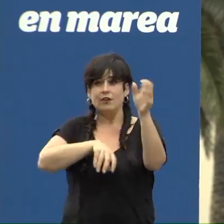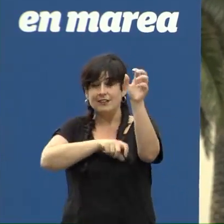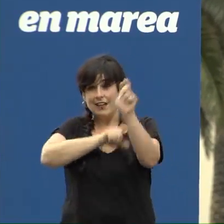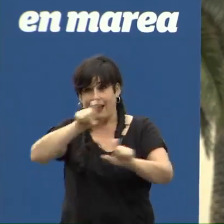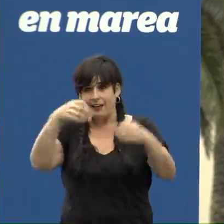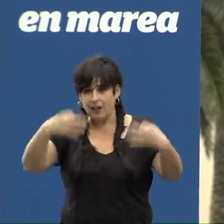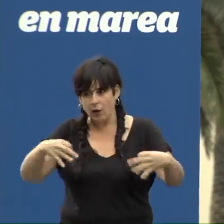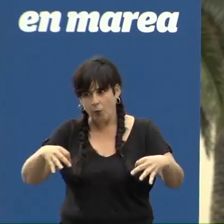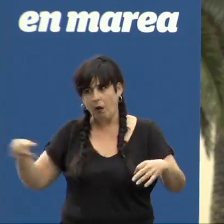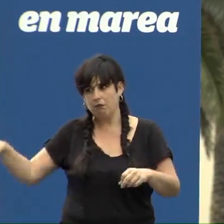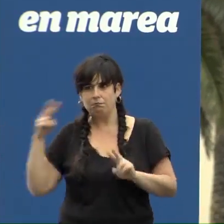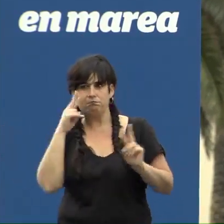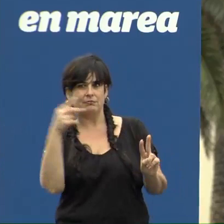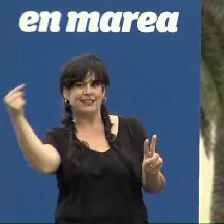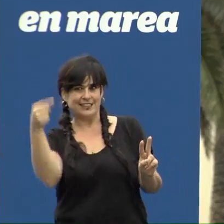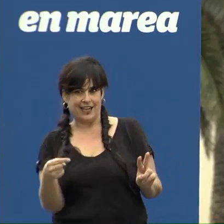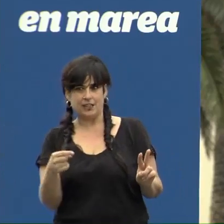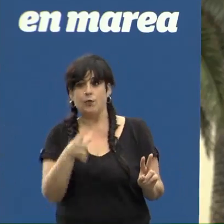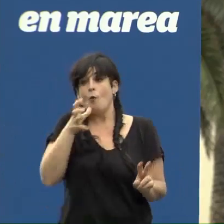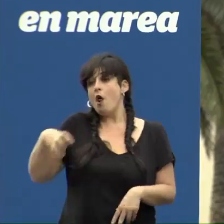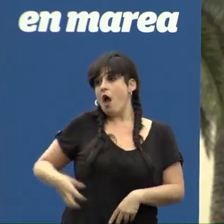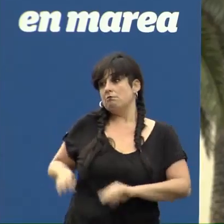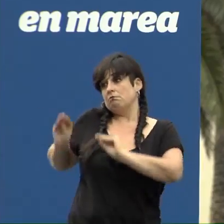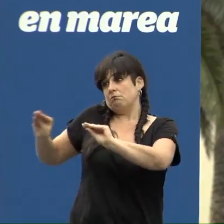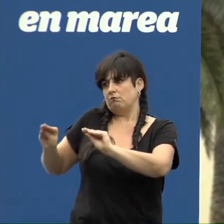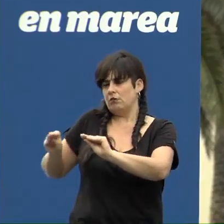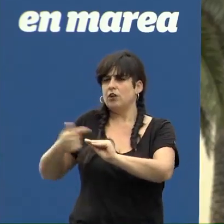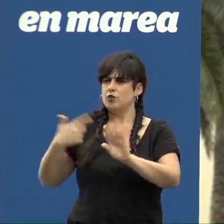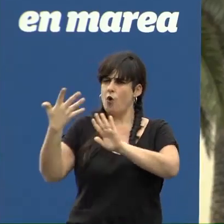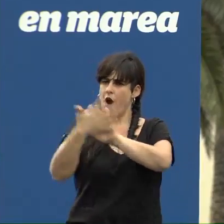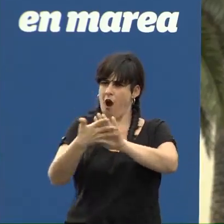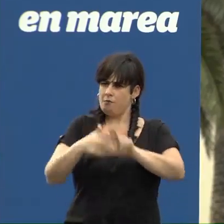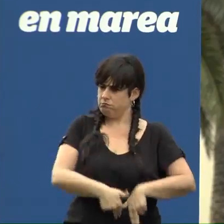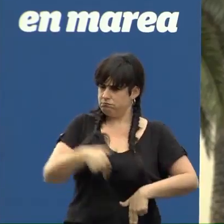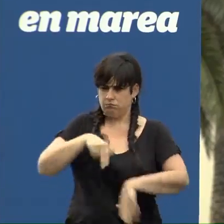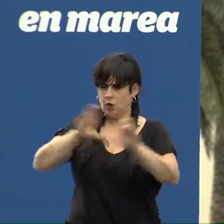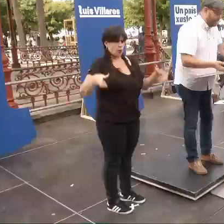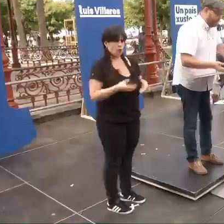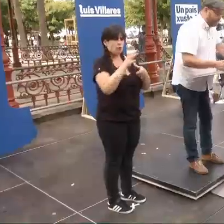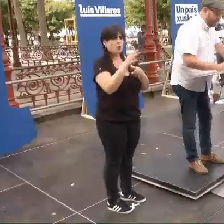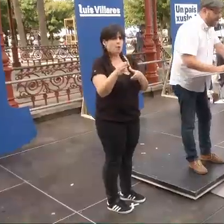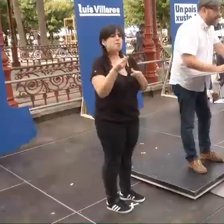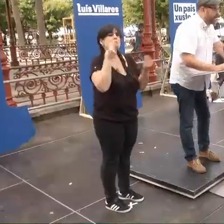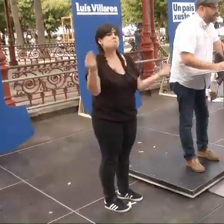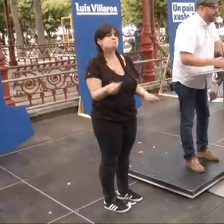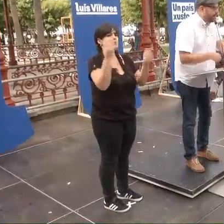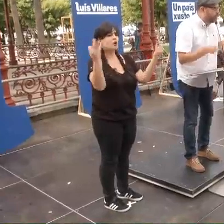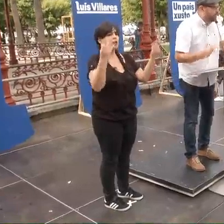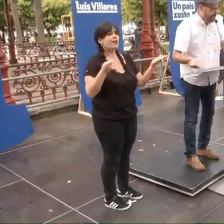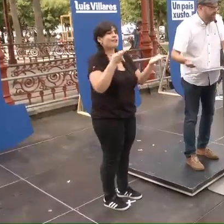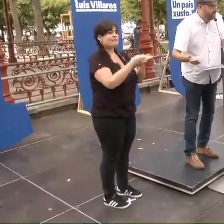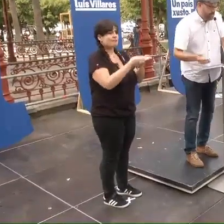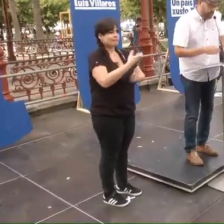erre. Na túa aristocracia de privilexios, e isto vai para todo o Partido Popular, claro que é moito peor empezar a falar de renda municipal, falar